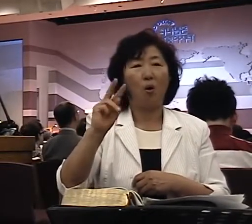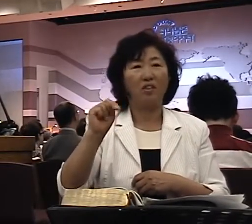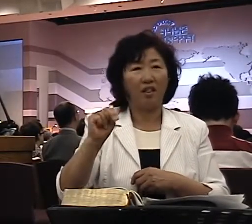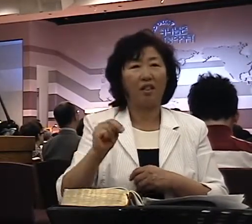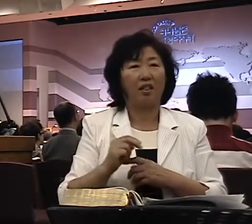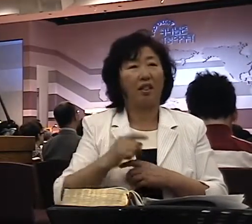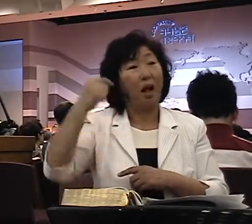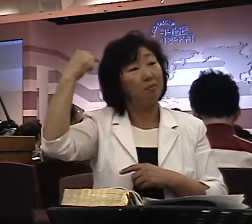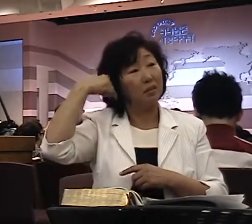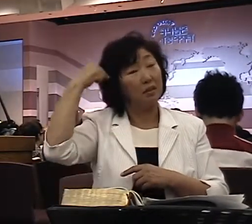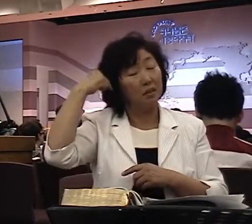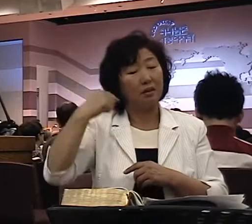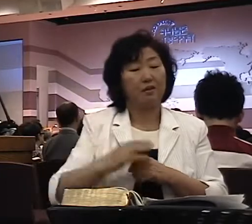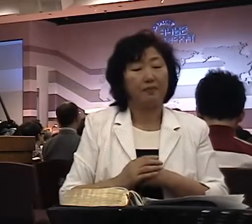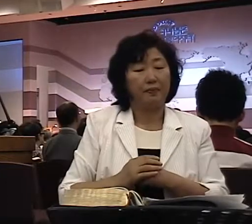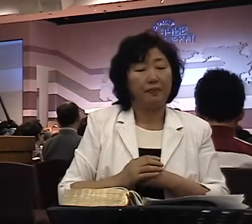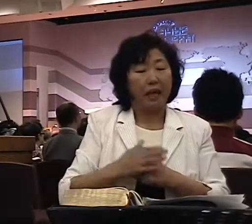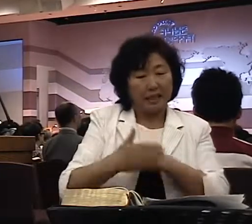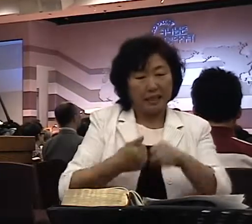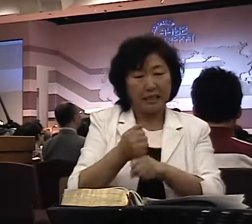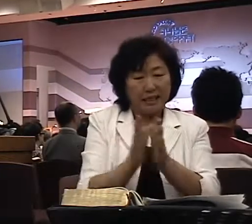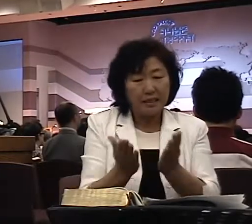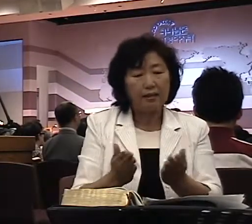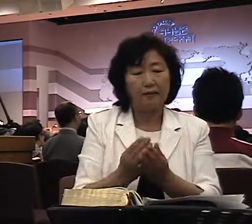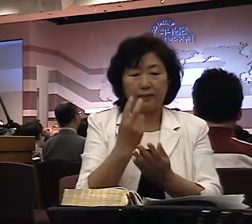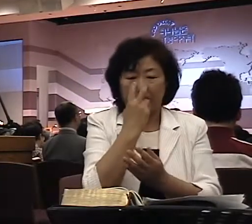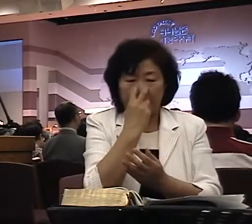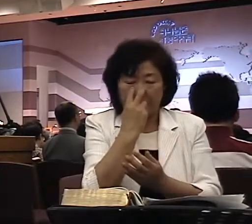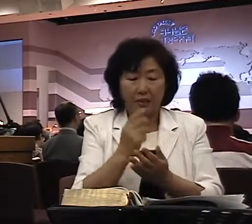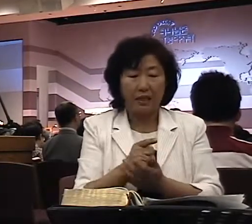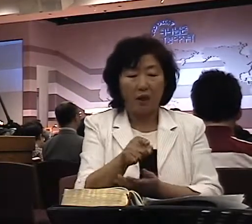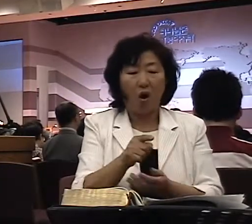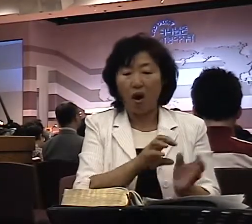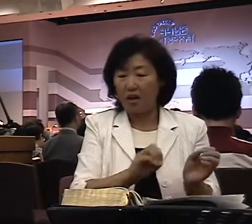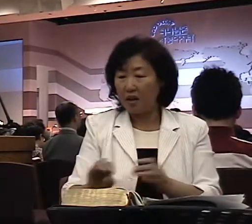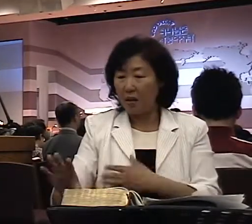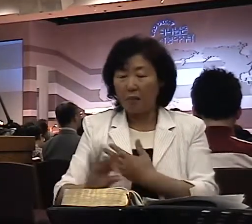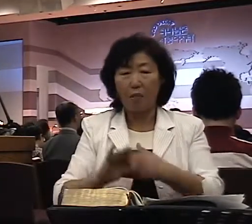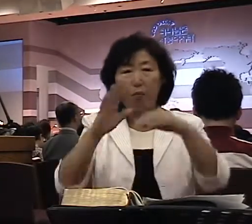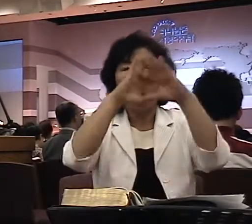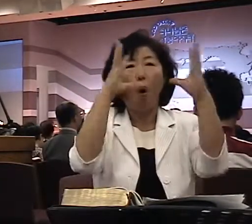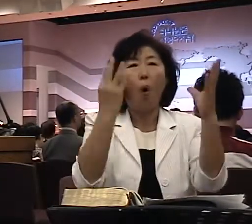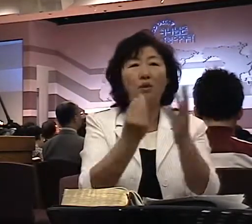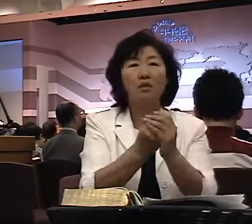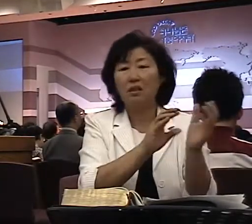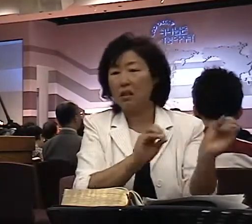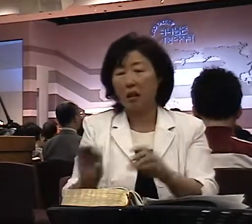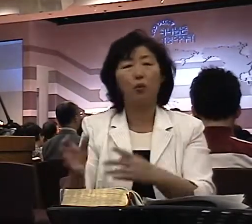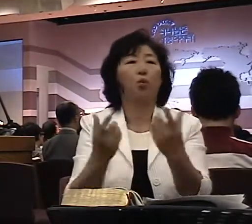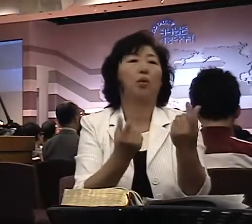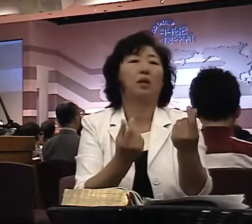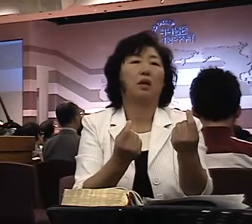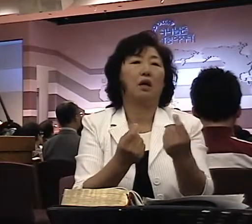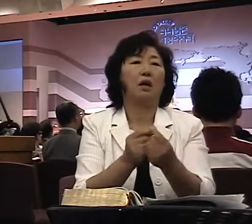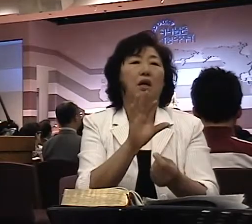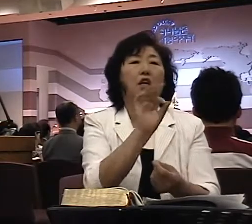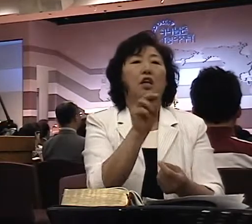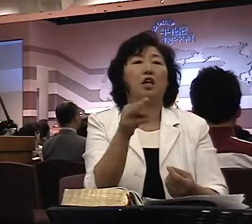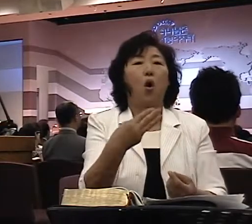청결함을 지키라는 것입니다. 이것을 잃으면 모든 것을 잃기 때문입니다. 여러분, 열왕기하 2장에